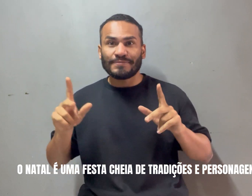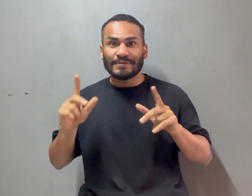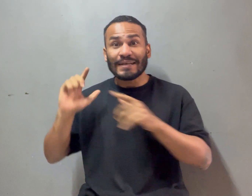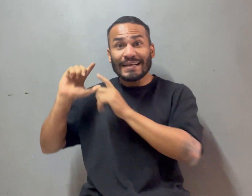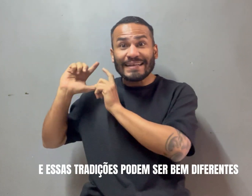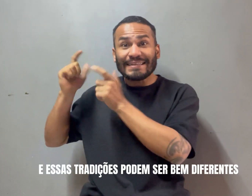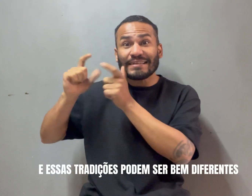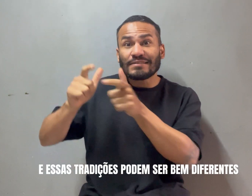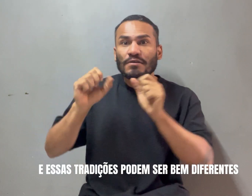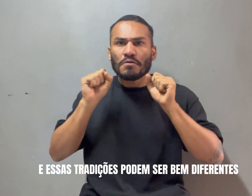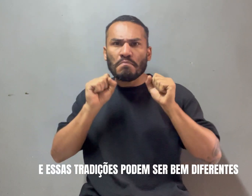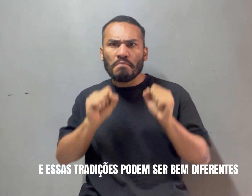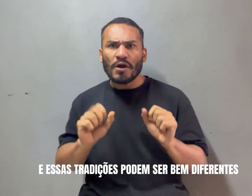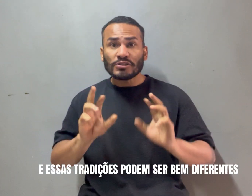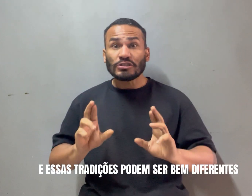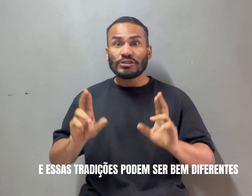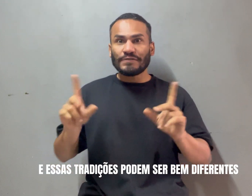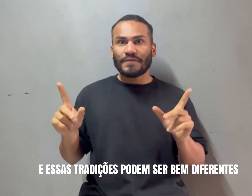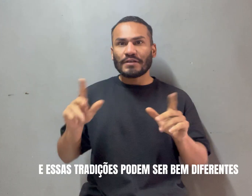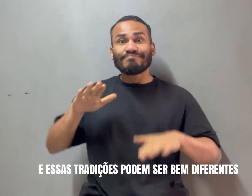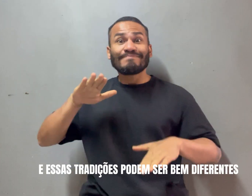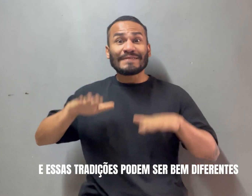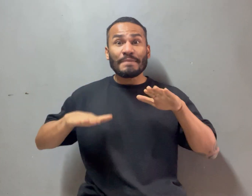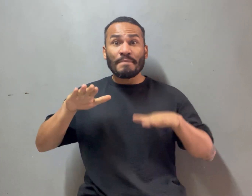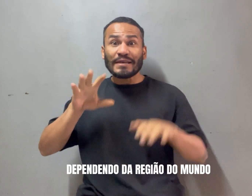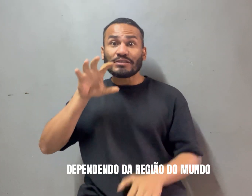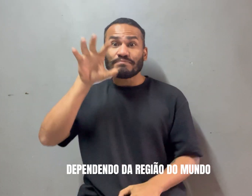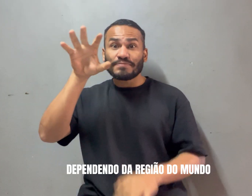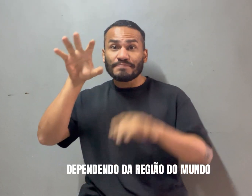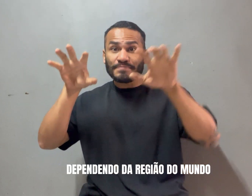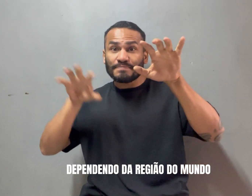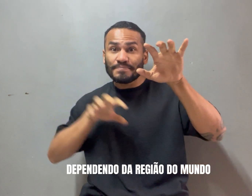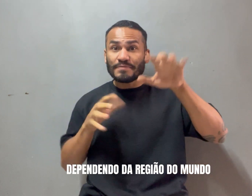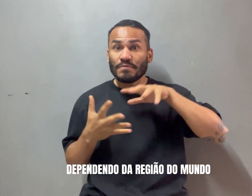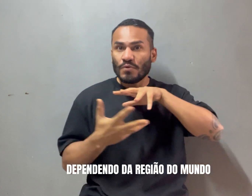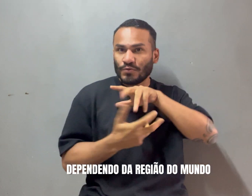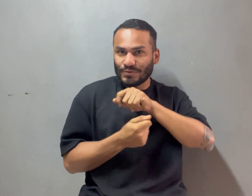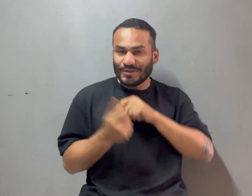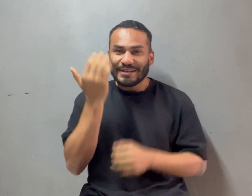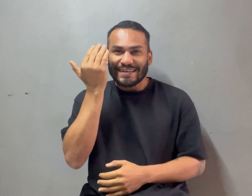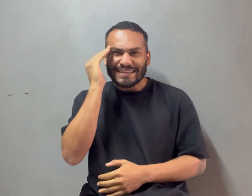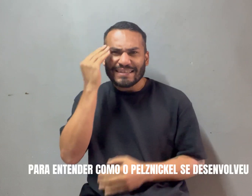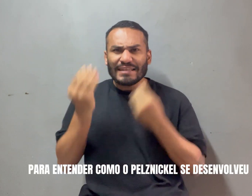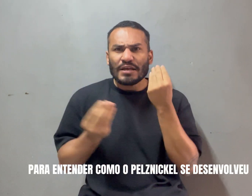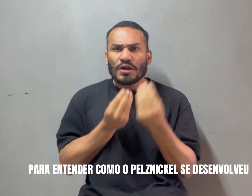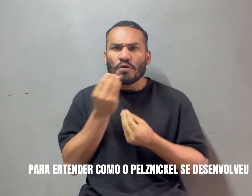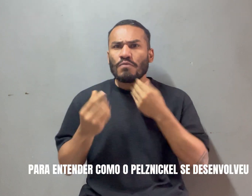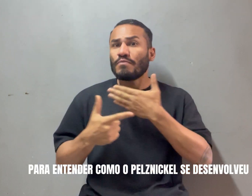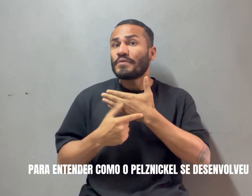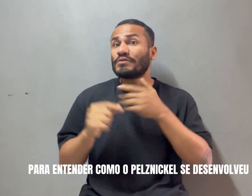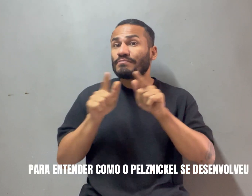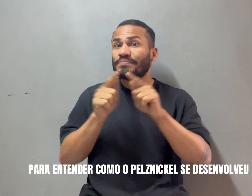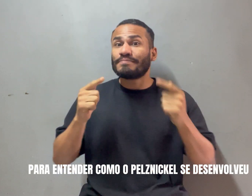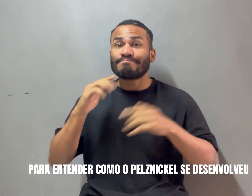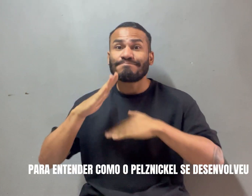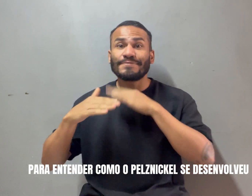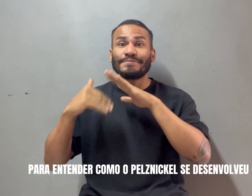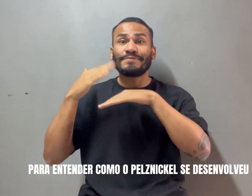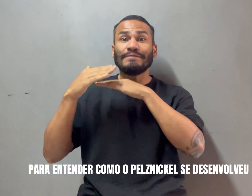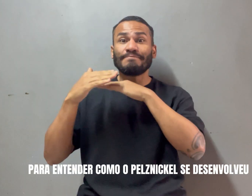personagens, e essas tradições podem ser bem diferentes dependendo da região do mundo. Para entender como o Pelsníquel se